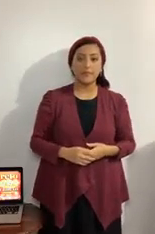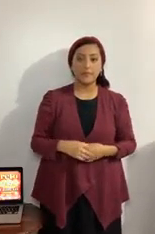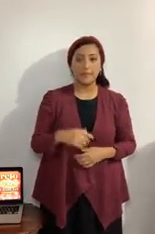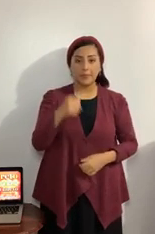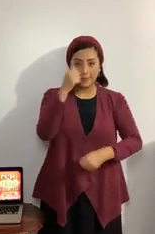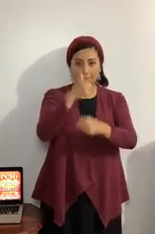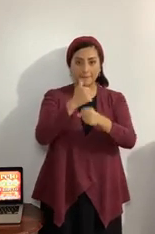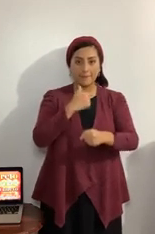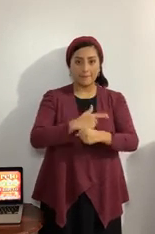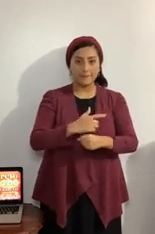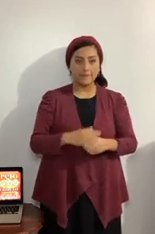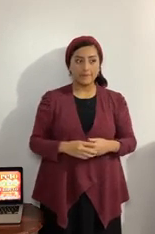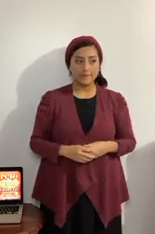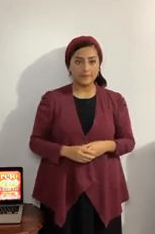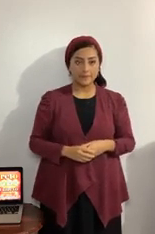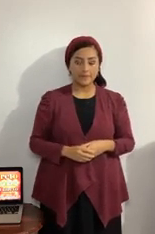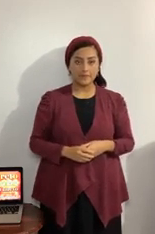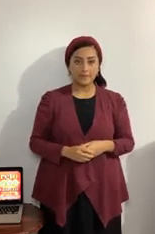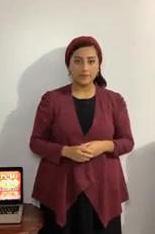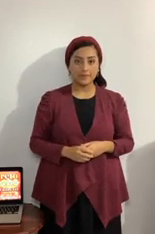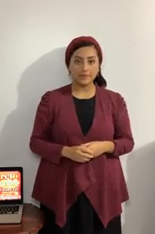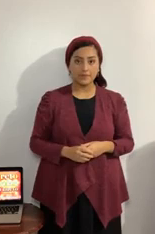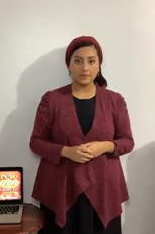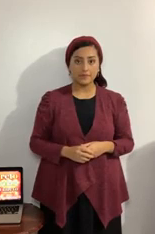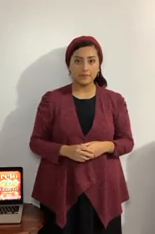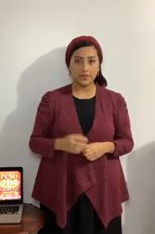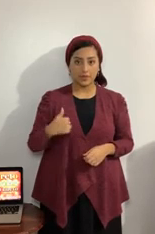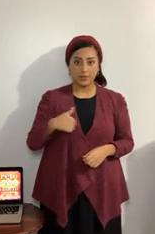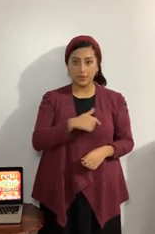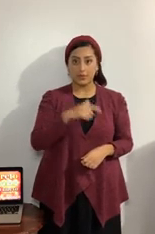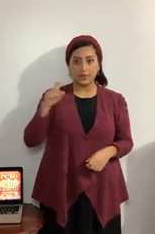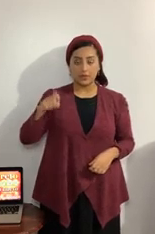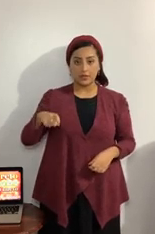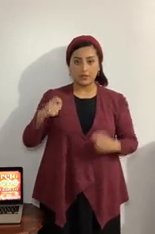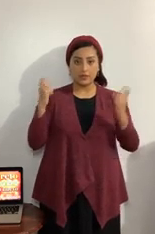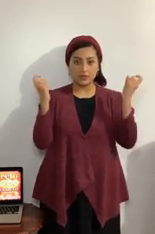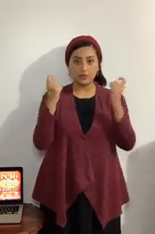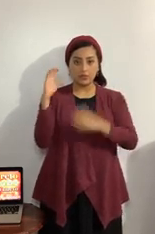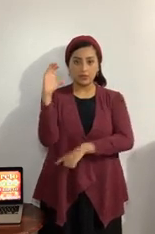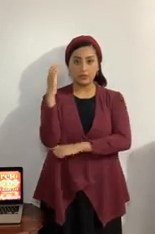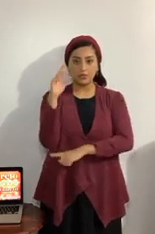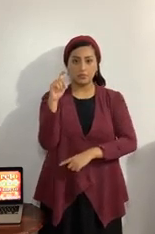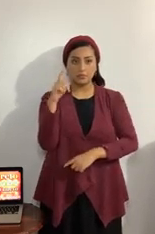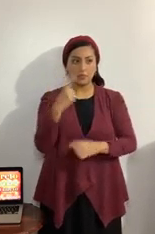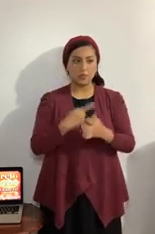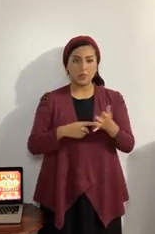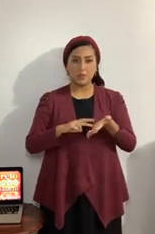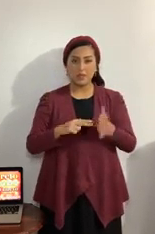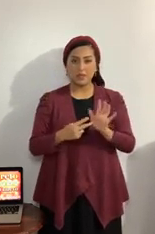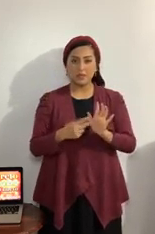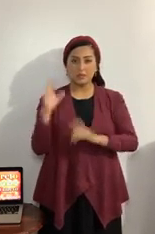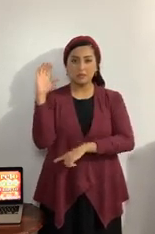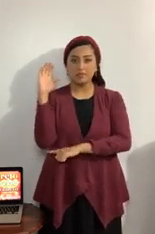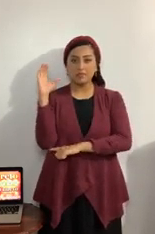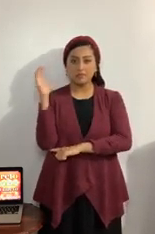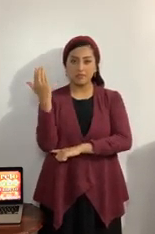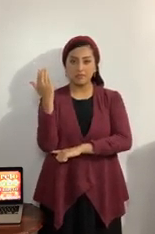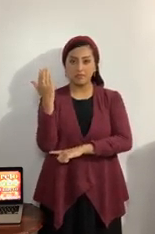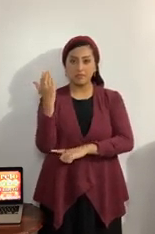internet. ¿Se debe de celebrar la Navidad? ¿Y qué es la Navidad? ¿Se debe de celebrar el Año Nuevo